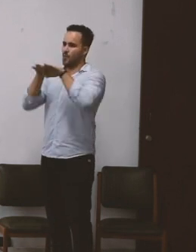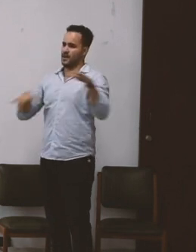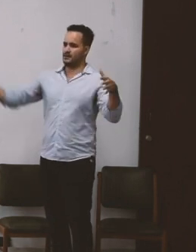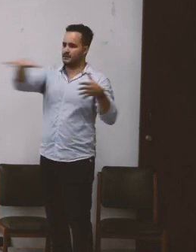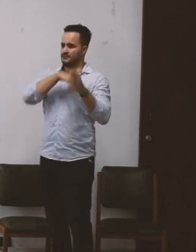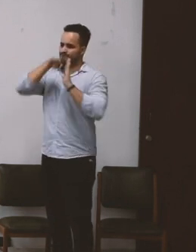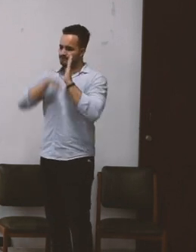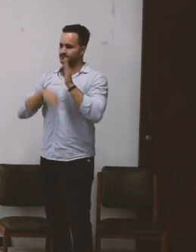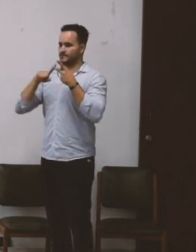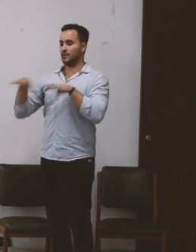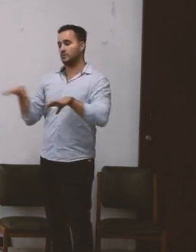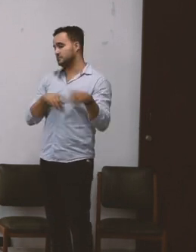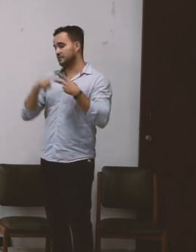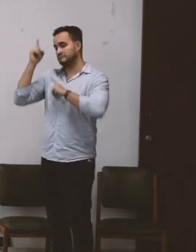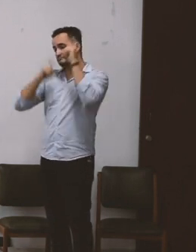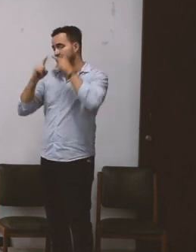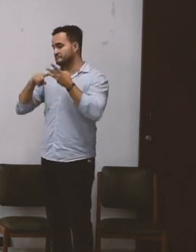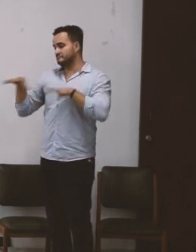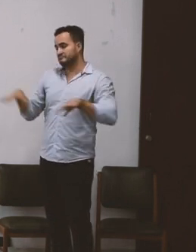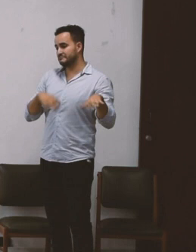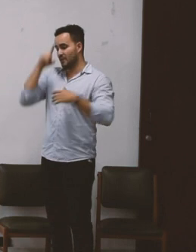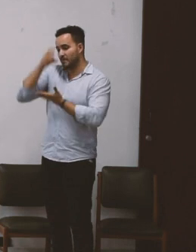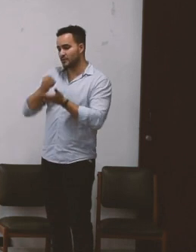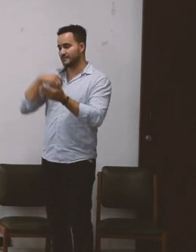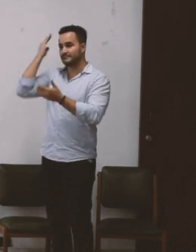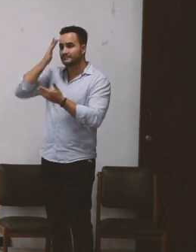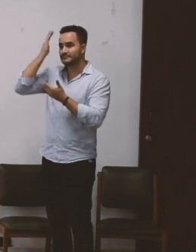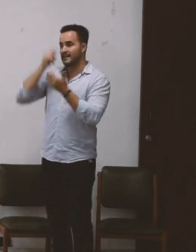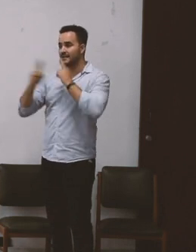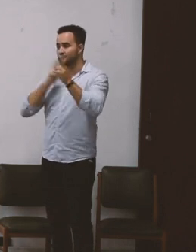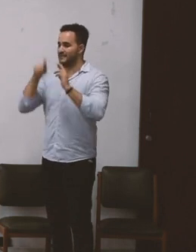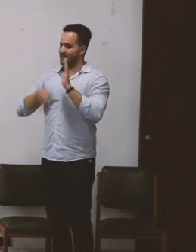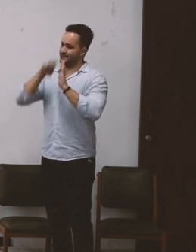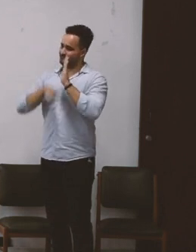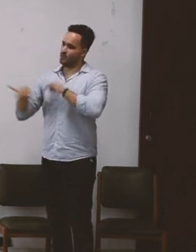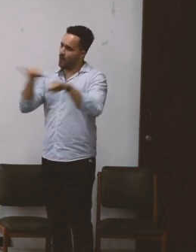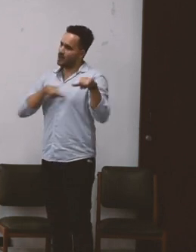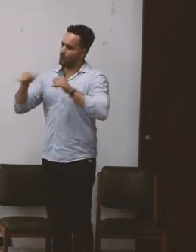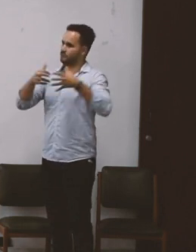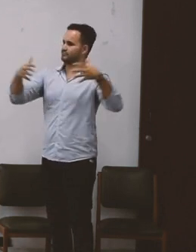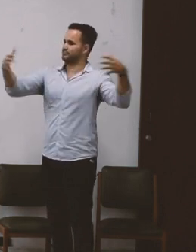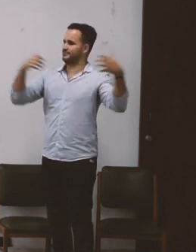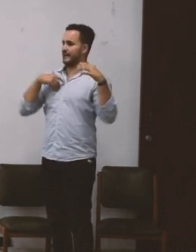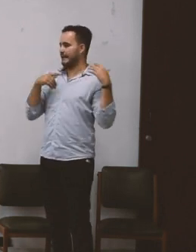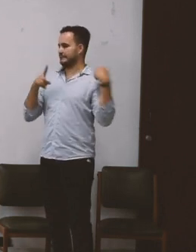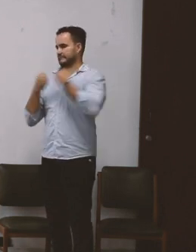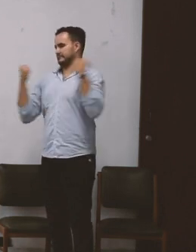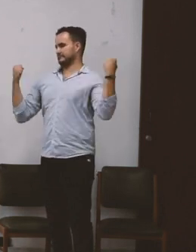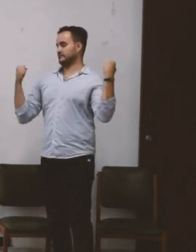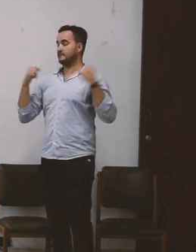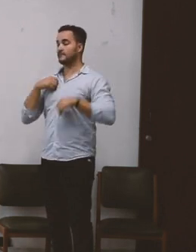conductas, movimientos, gestos, estilizaciones, pensamientos y relacionamientos. La integridad corporal obligatoria produce